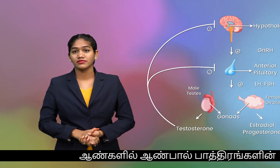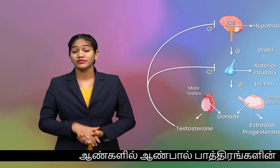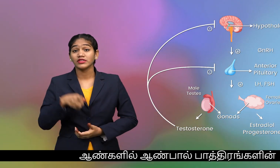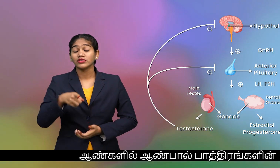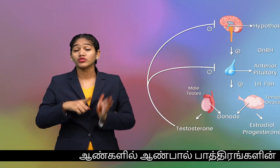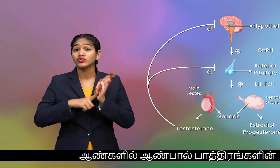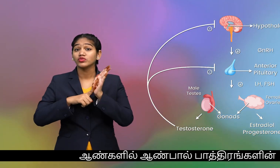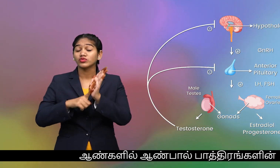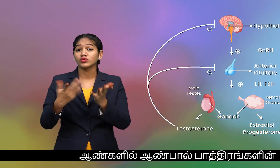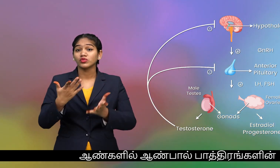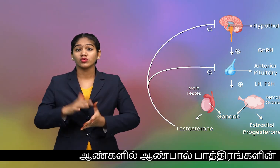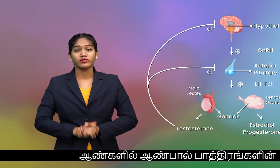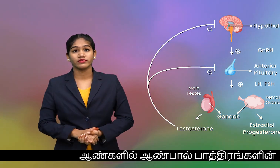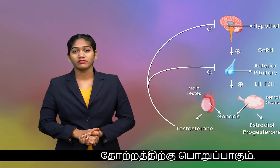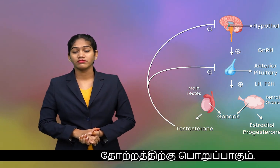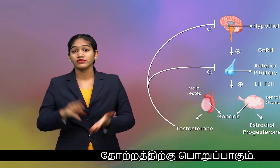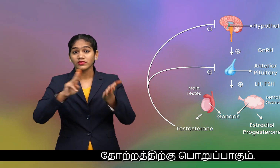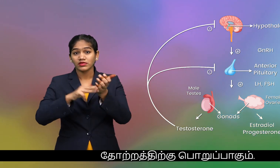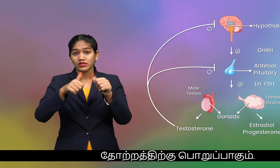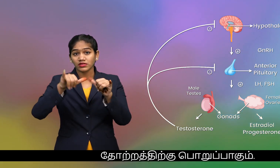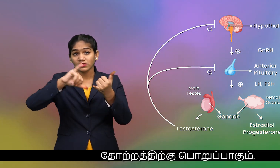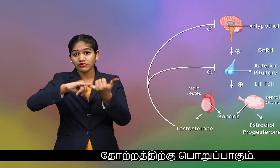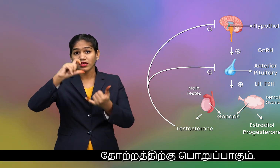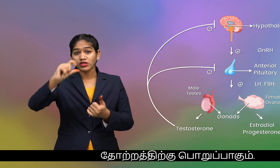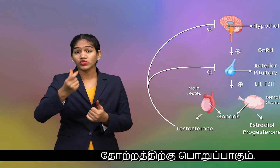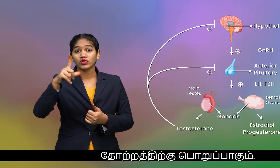ஆண்களில் ஆண்பால் பாத்திரங்களின் தோற்றத்திற்கு பொறுப்பாகும்.